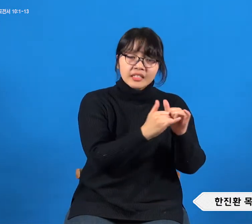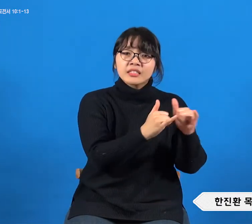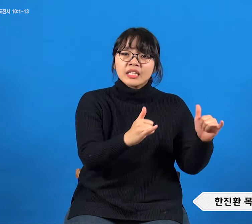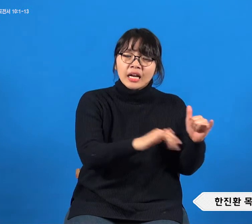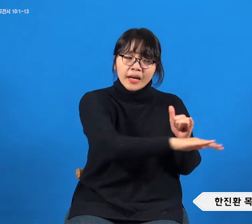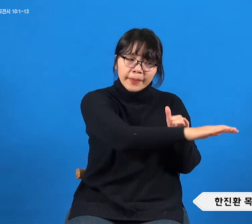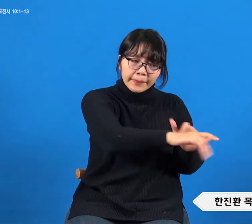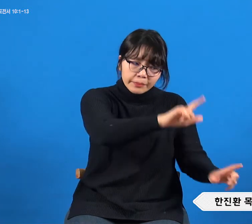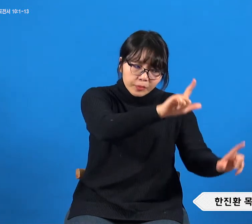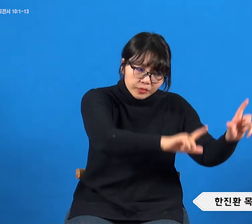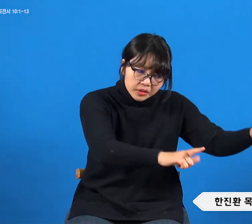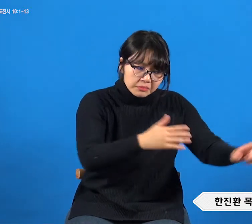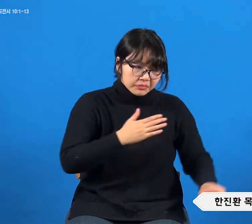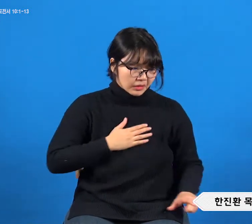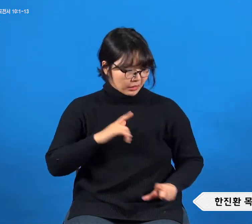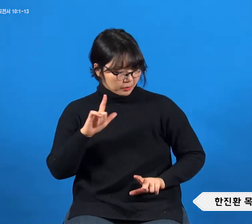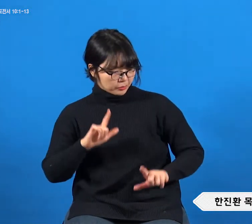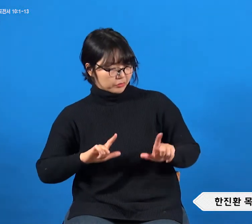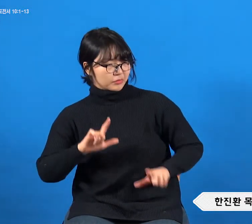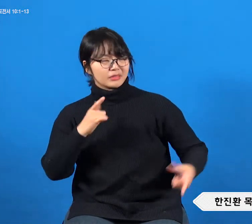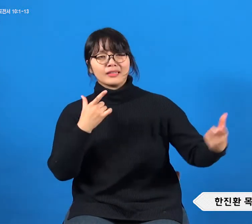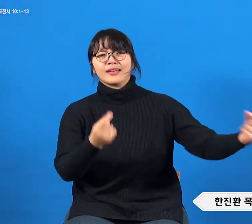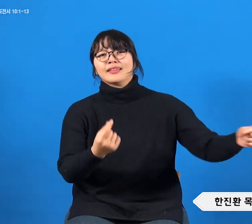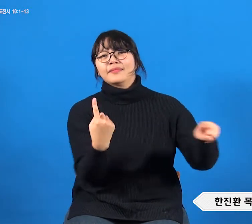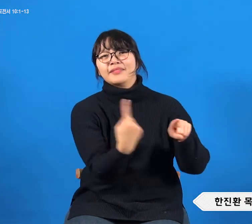바로 나의 모습입니다.